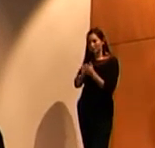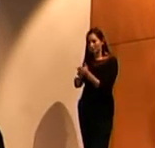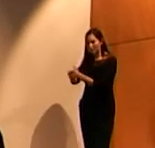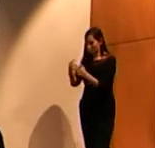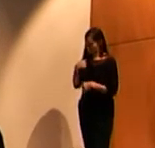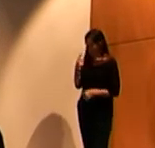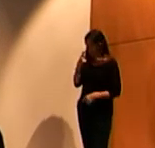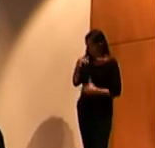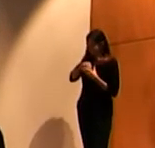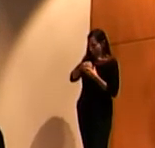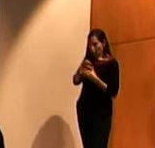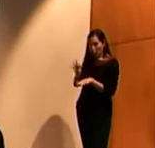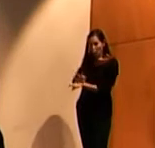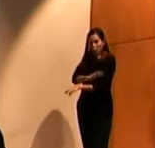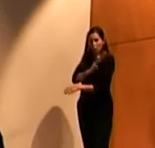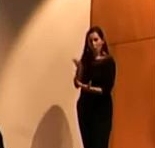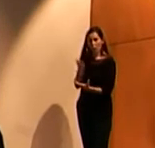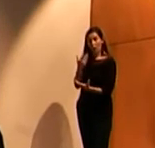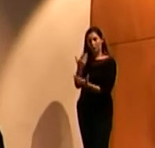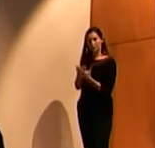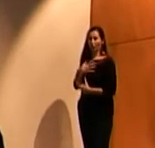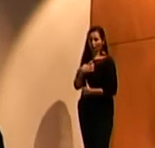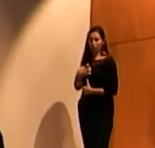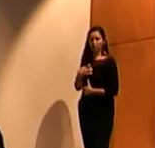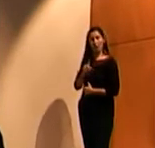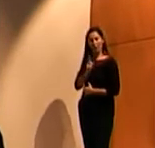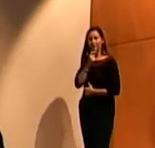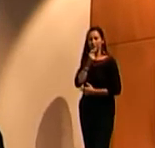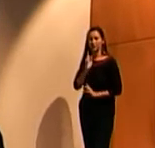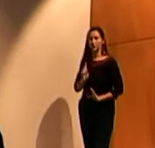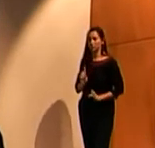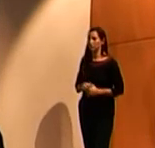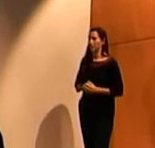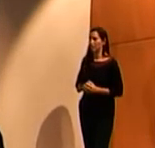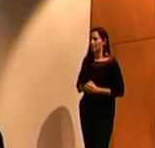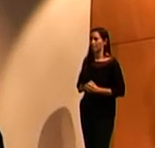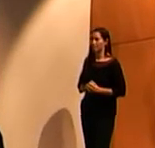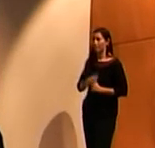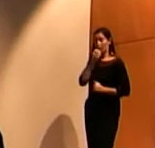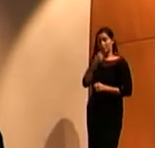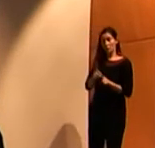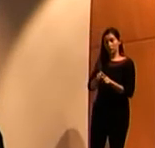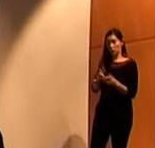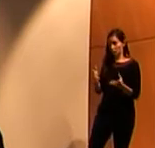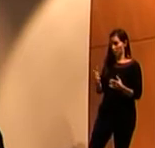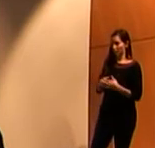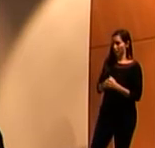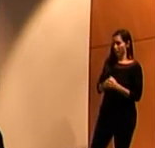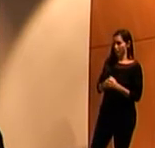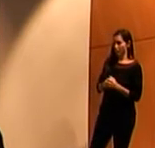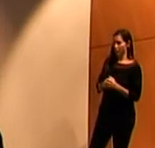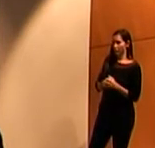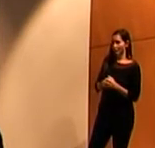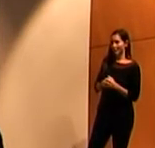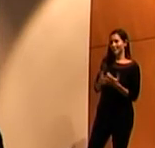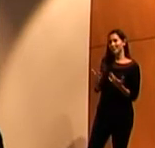Ça a été très riche et pas évident. Et ce qui était bien aussi, c'est de pouvoir arriver à faire... Ce qui n'était pas évident,